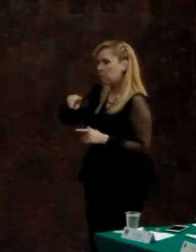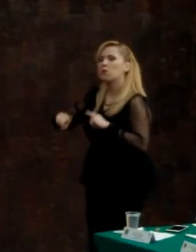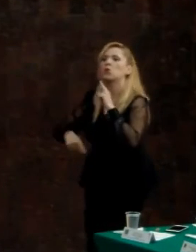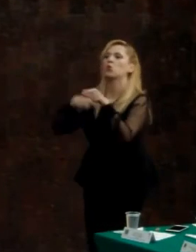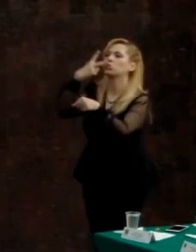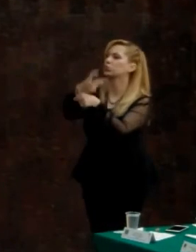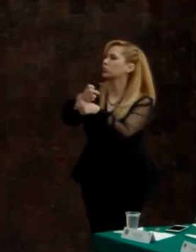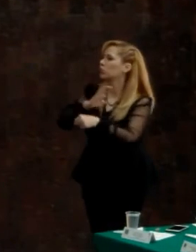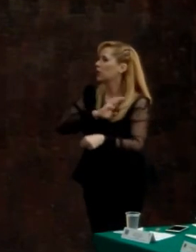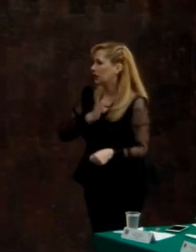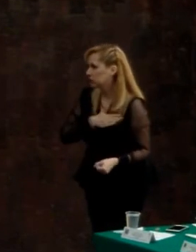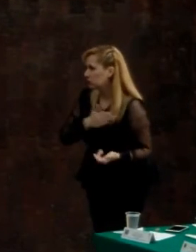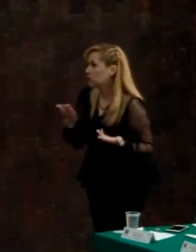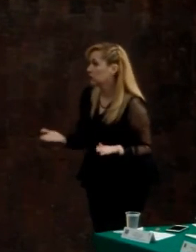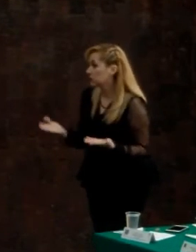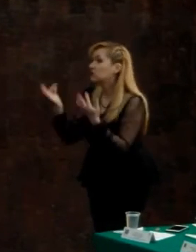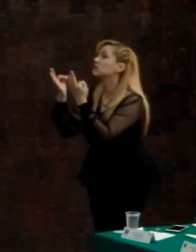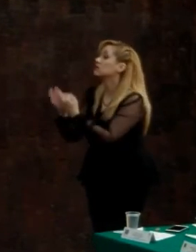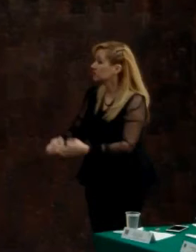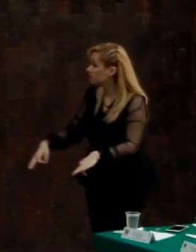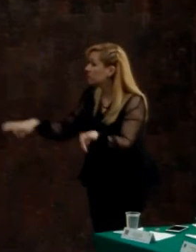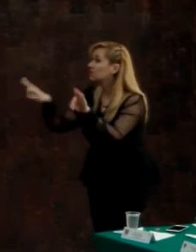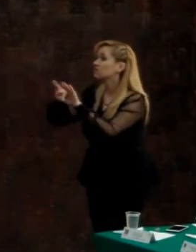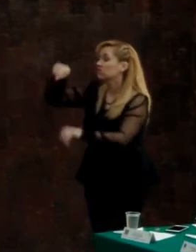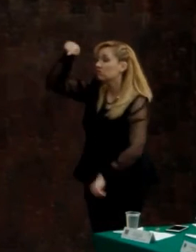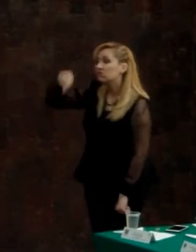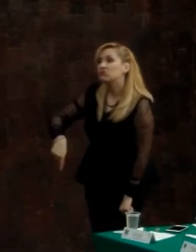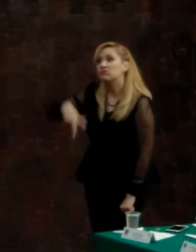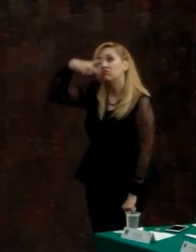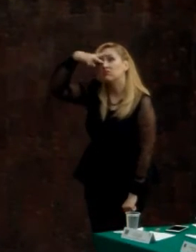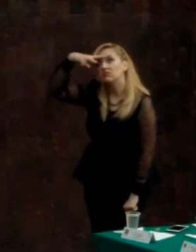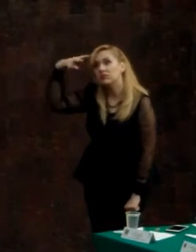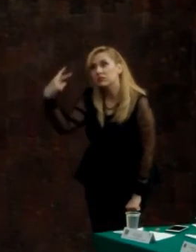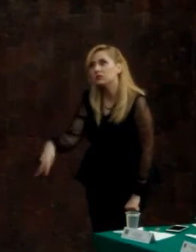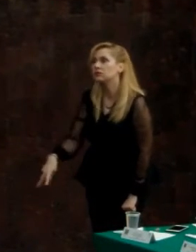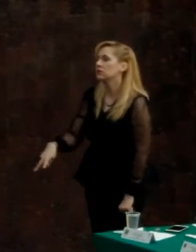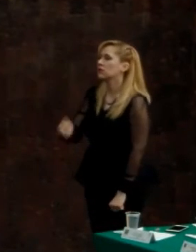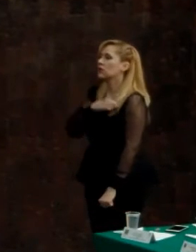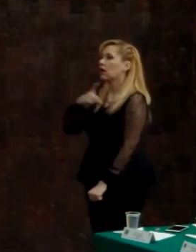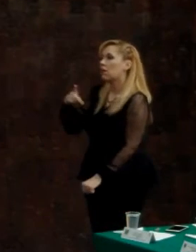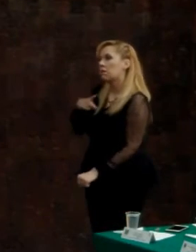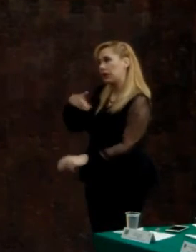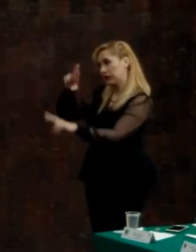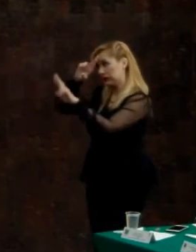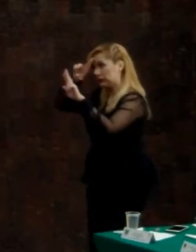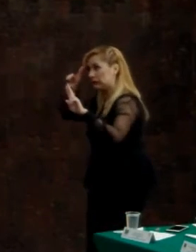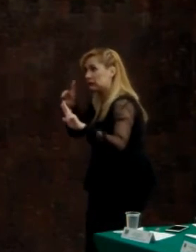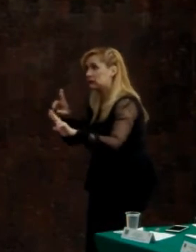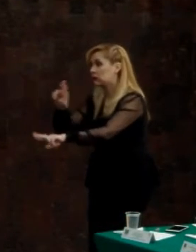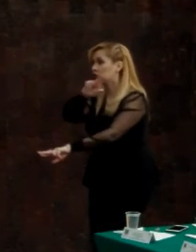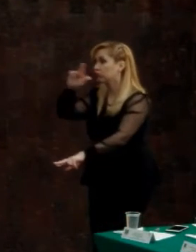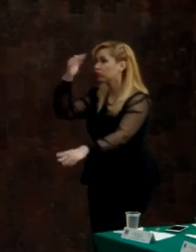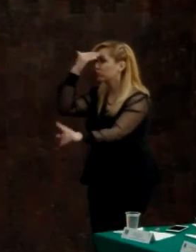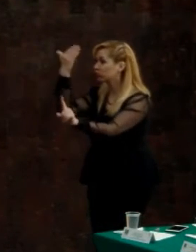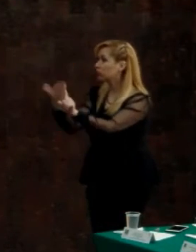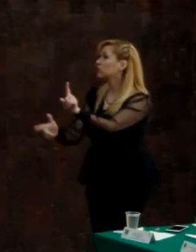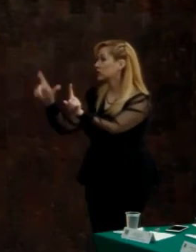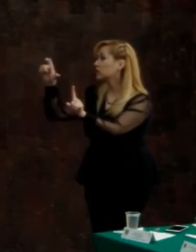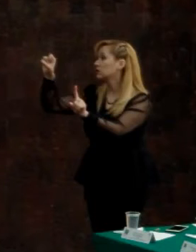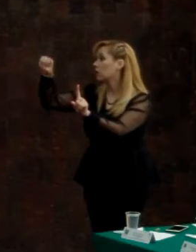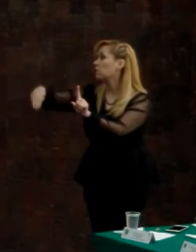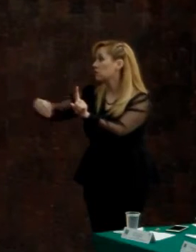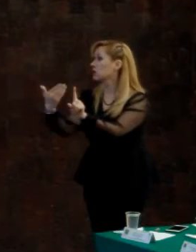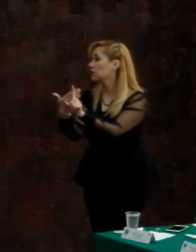sentido, es muy importante que el país no solo reconozca el idioma, sino que